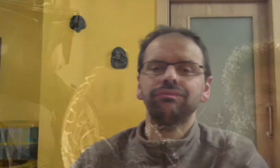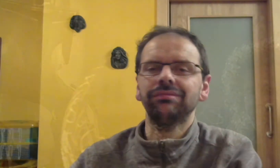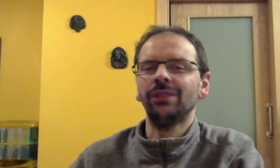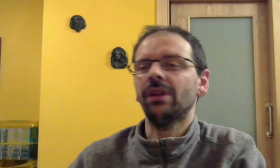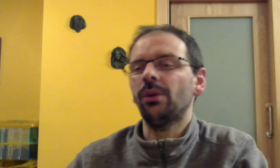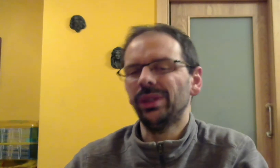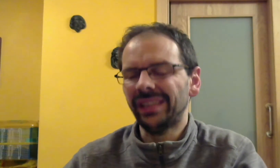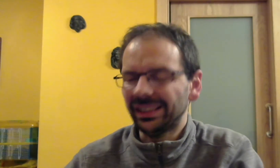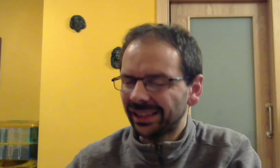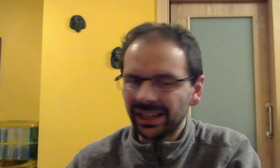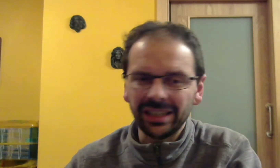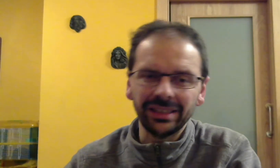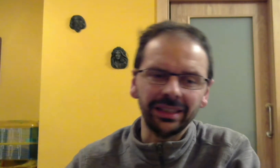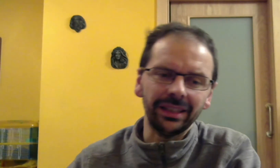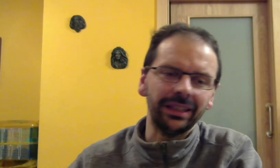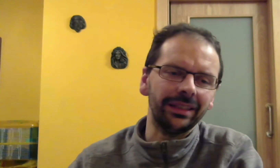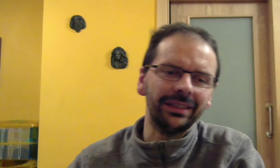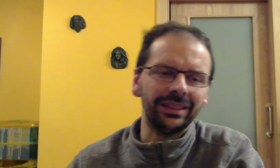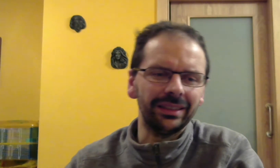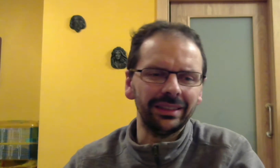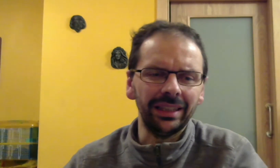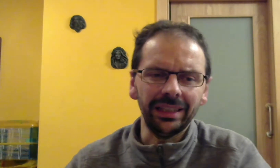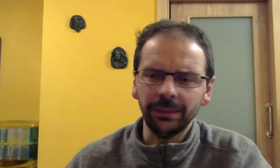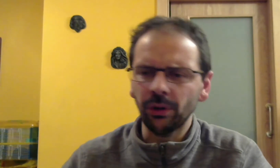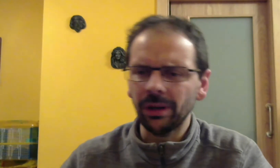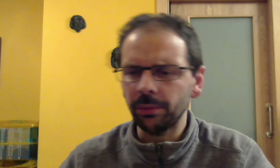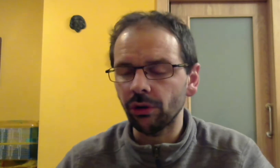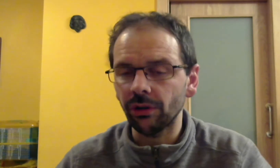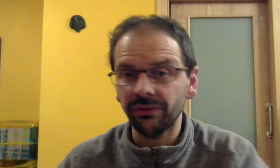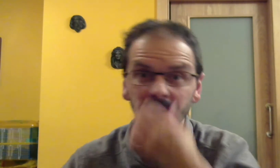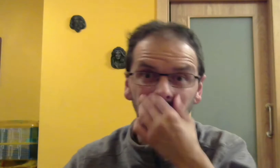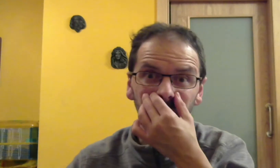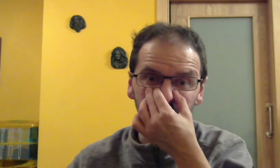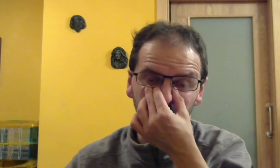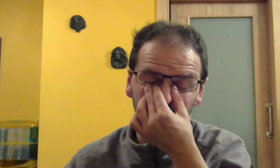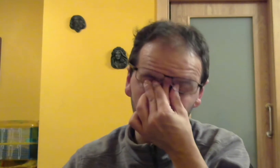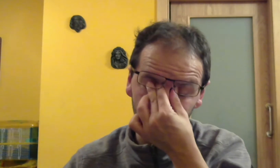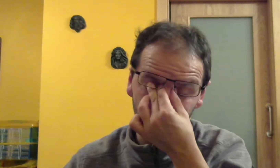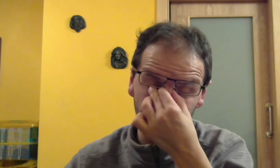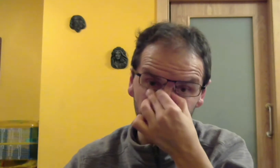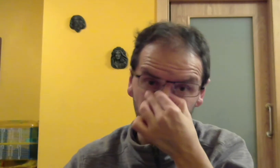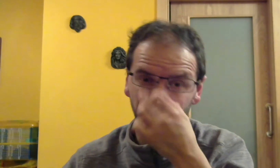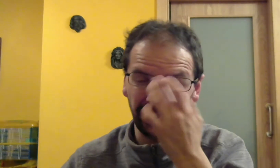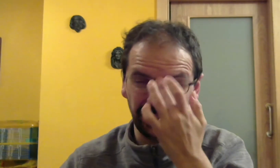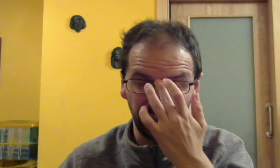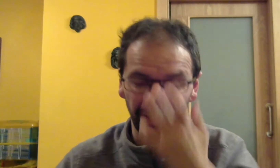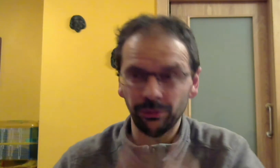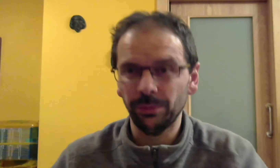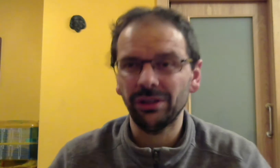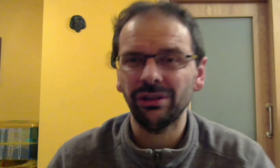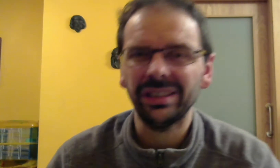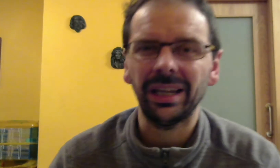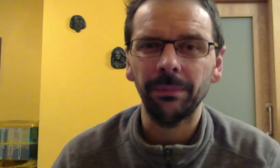de una cuenta atrás, de ir poco a poco confirmando muchas cosas, algunas ya las hemos visto en este